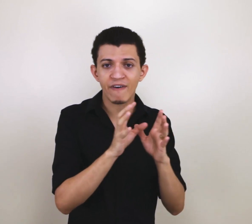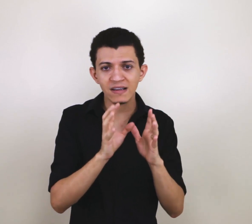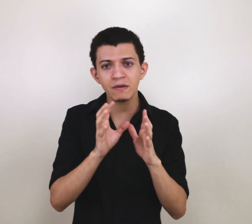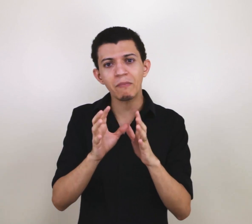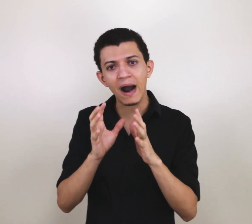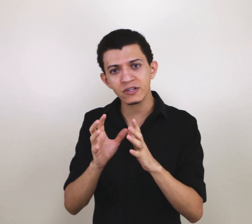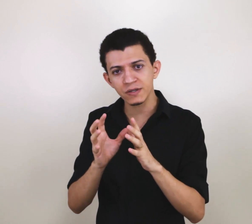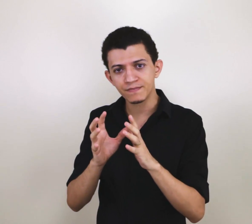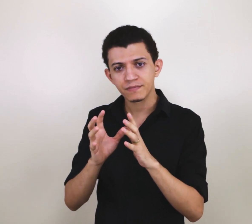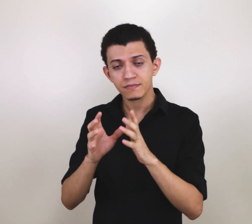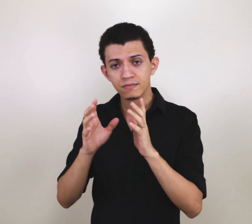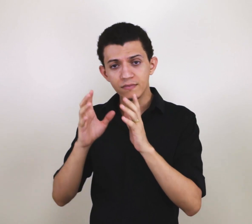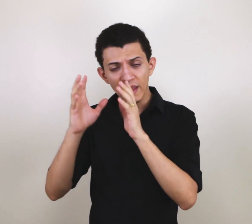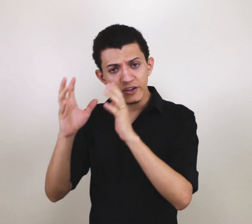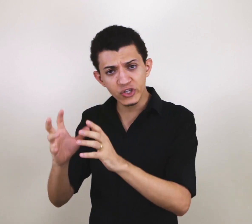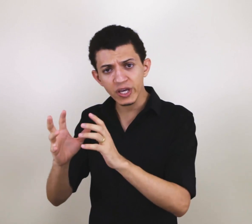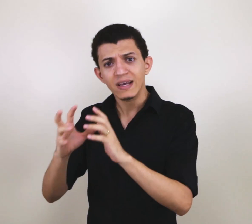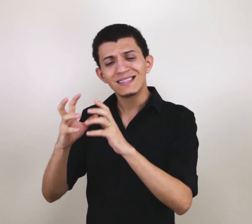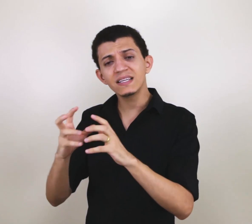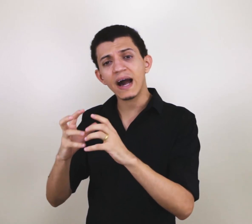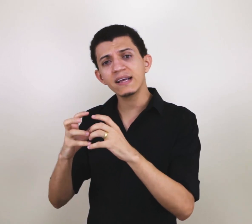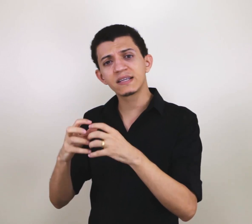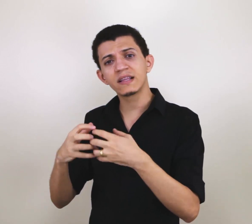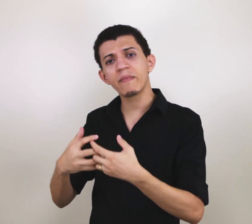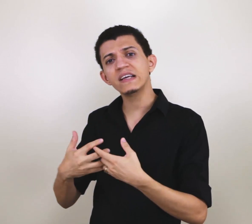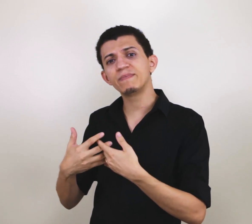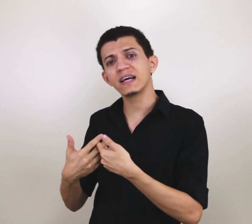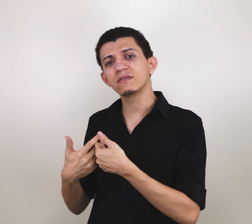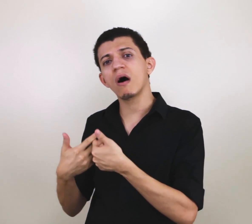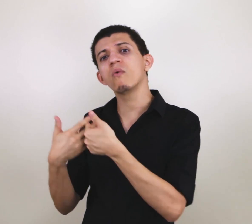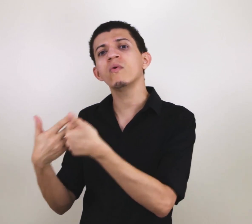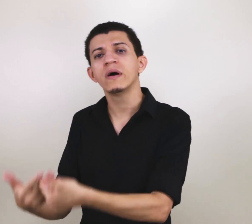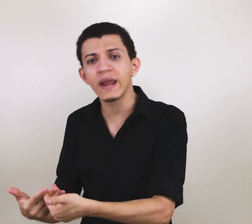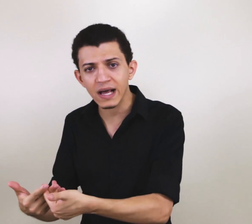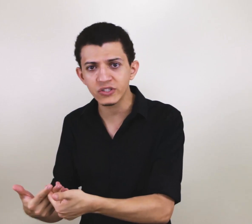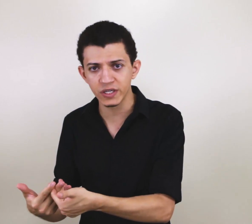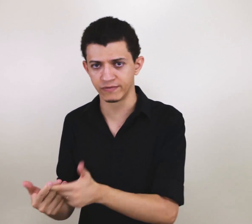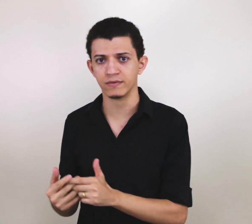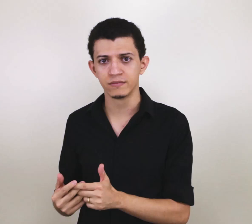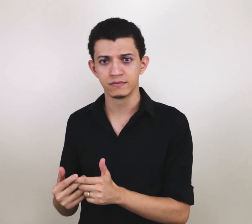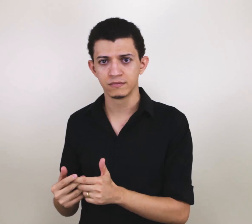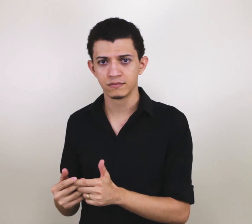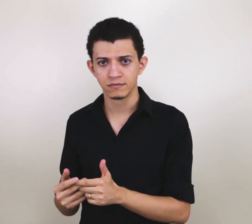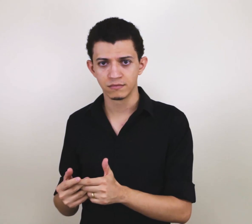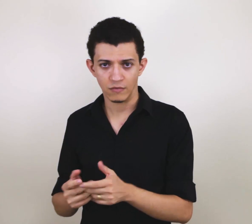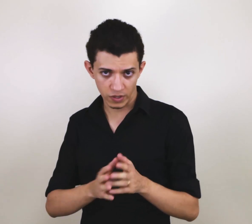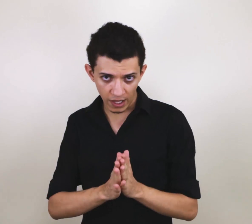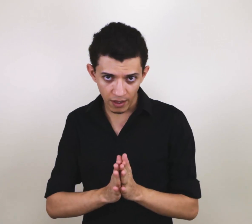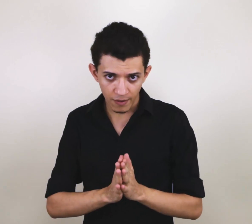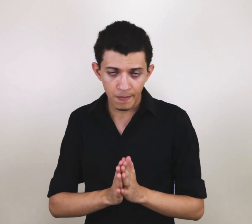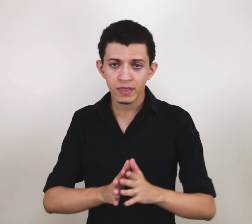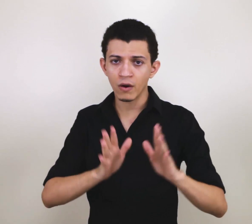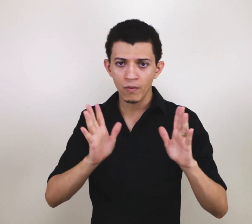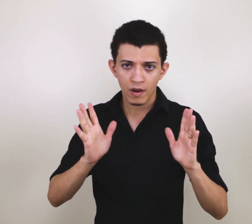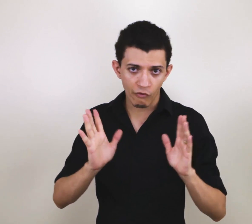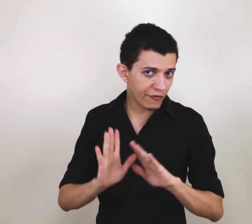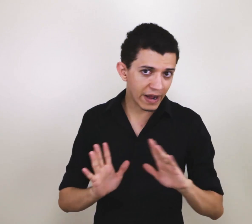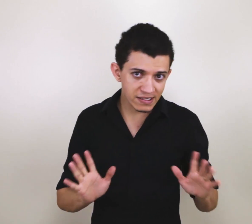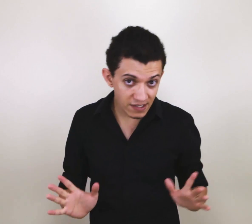fazem parte de sinais que também expressam algo negativo. Ok? Então, vou finalizar esse